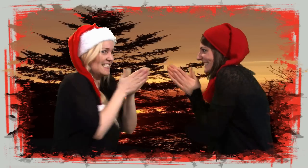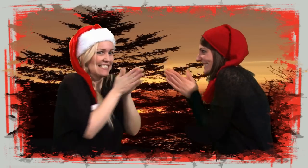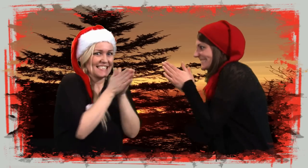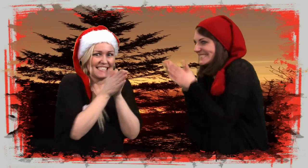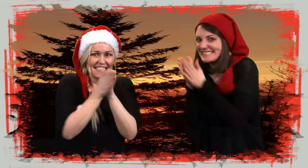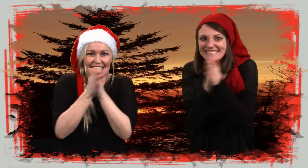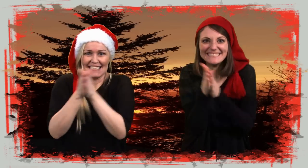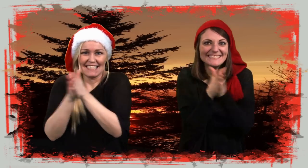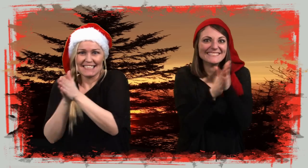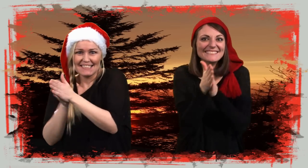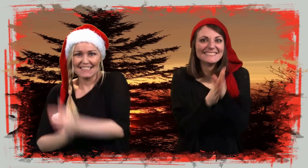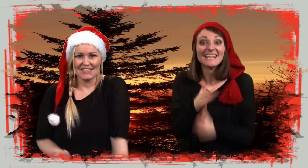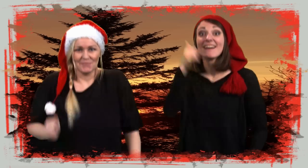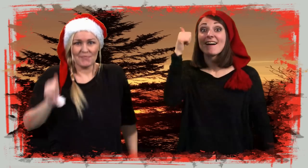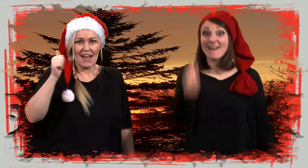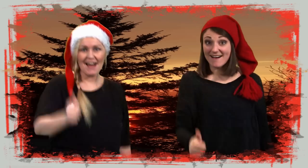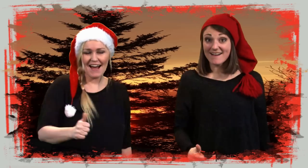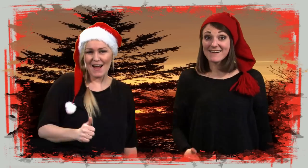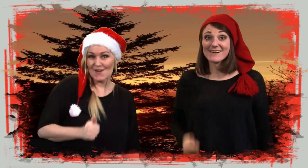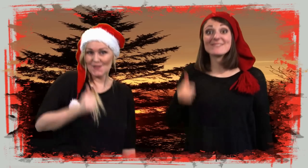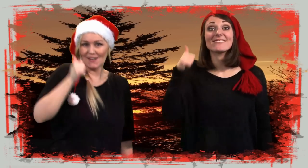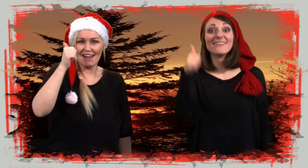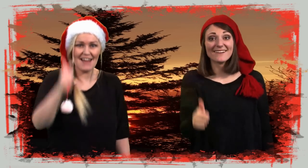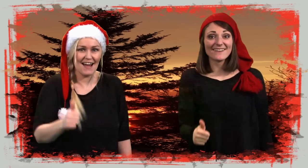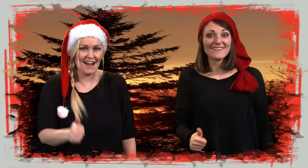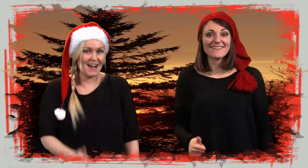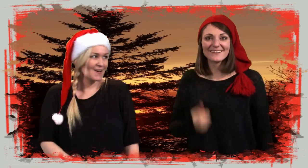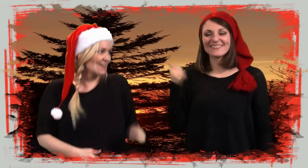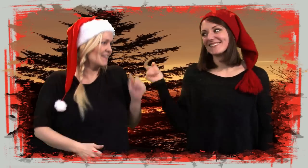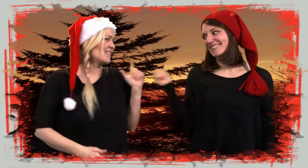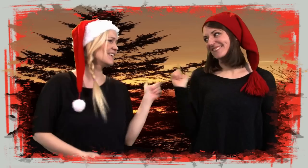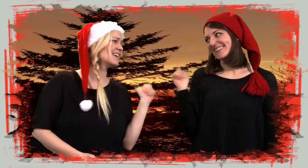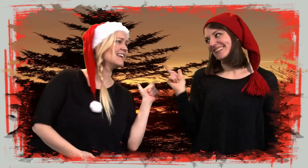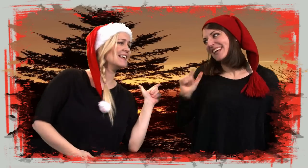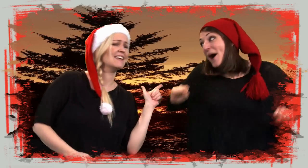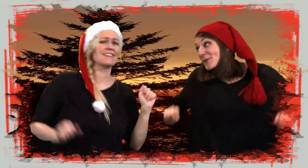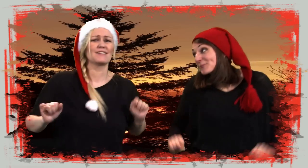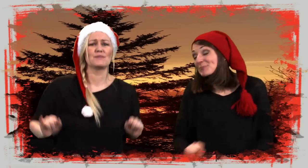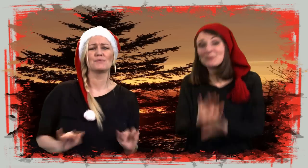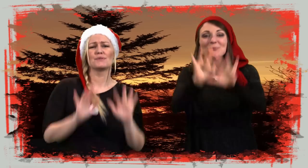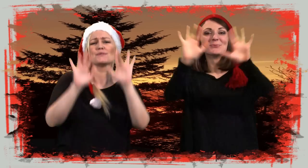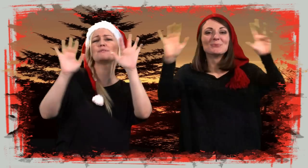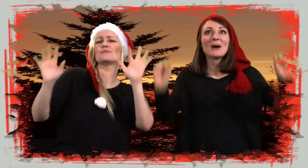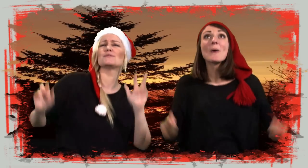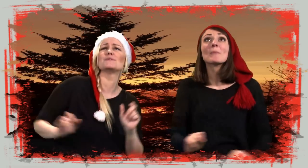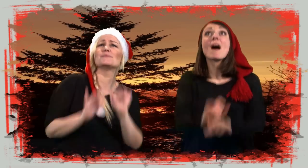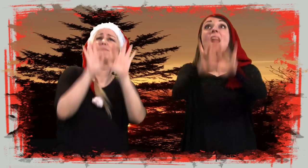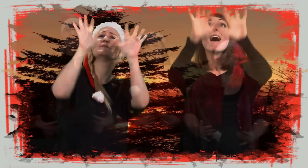getur við heitaðum saman